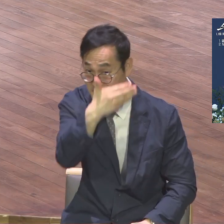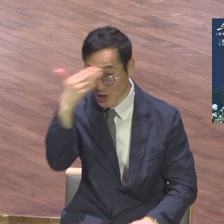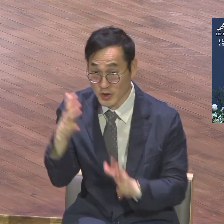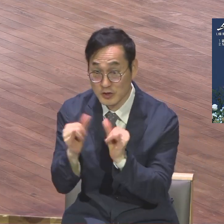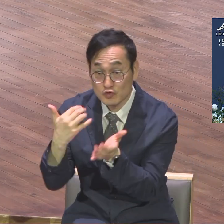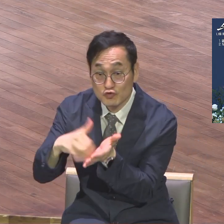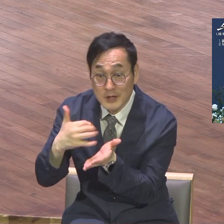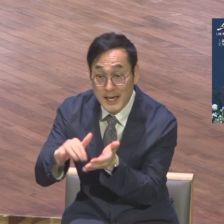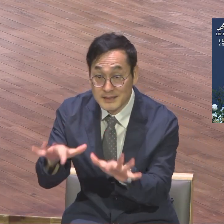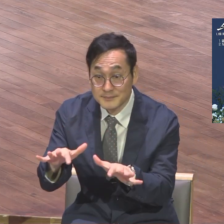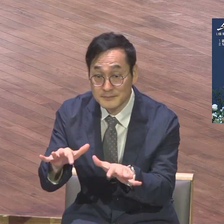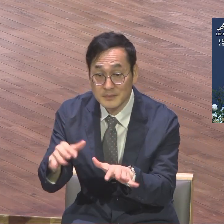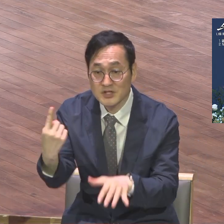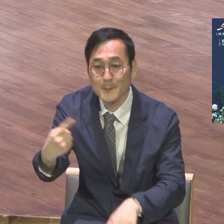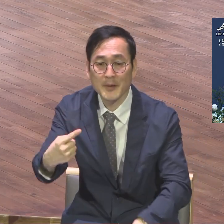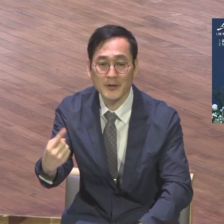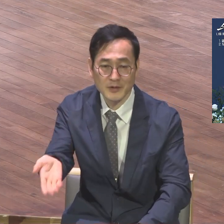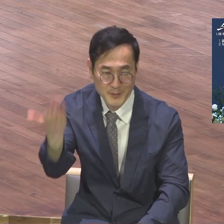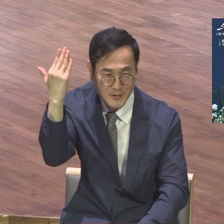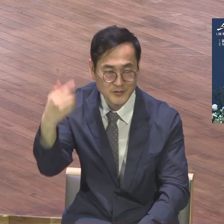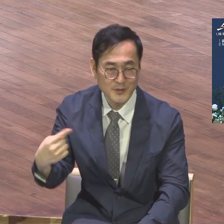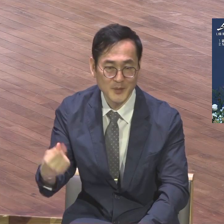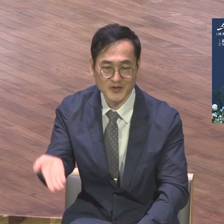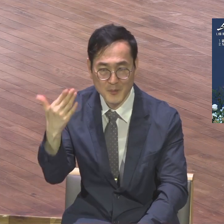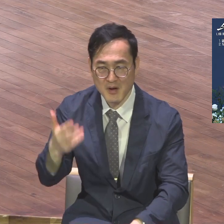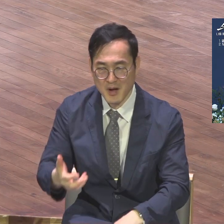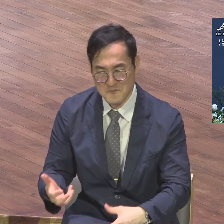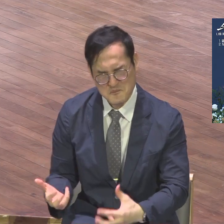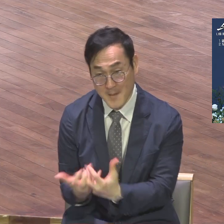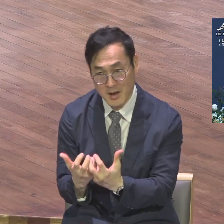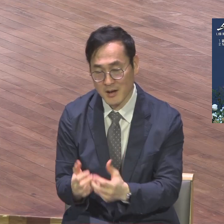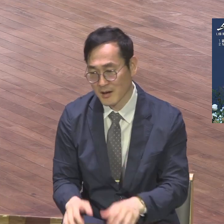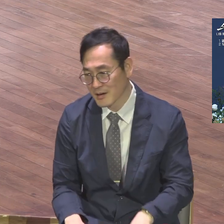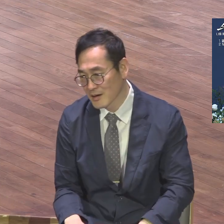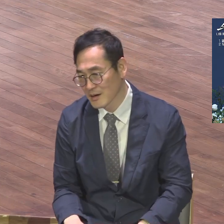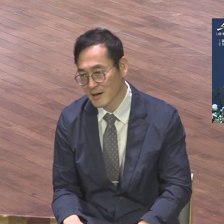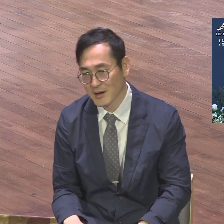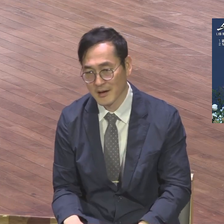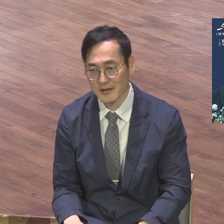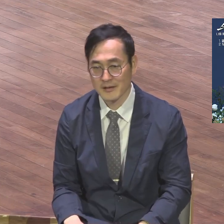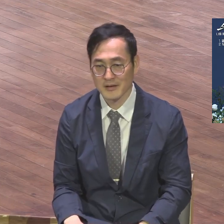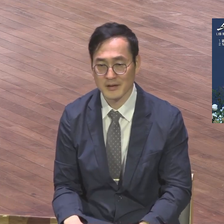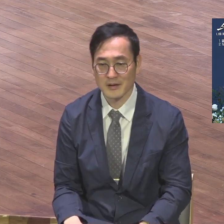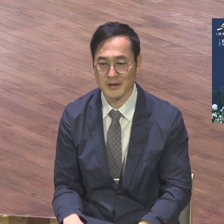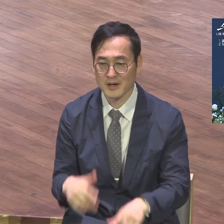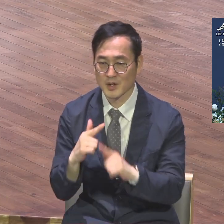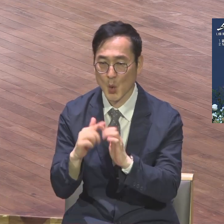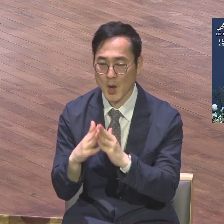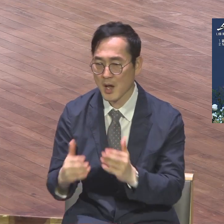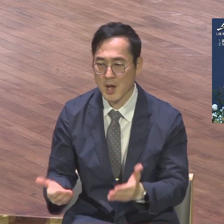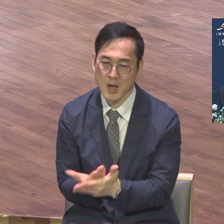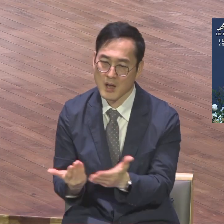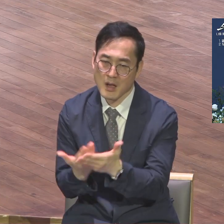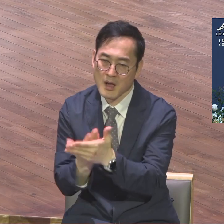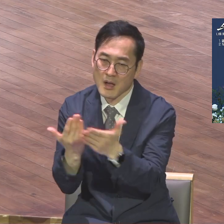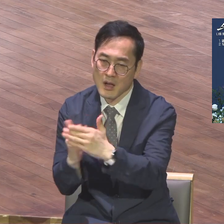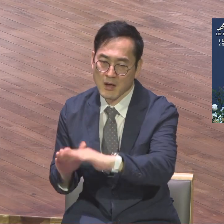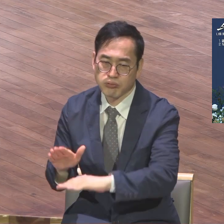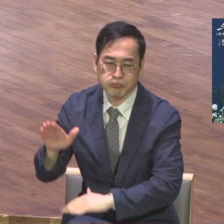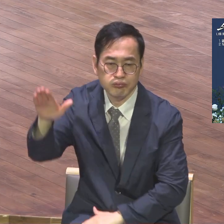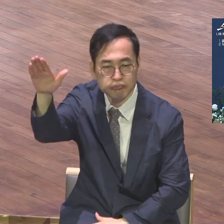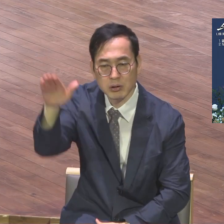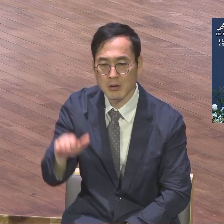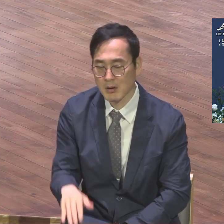넘습니다. 예배되는 주일 예배가 엄청 부흥되었어요. 영적 무브먼트 일으켜서 교회를 새롭게 날로 새롭게